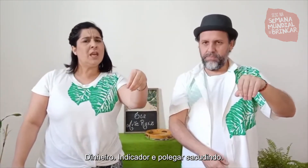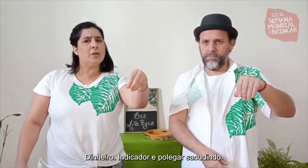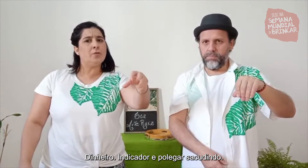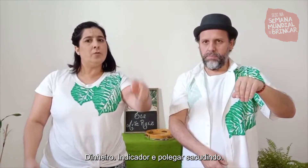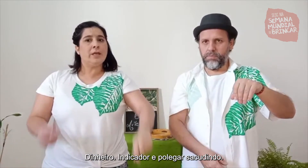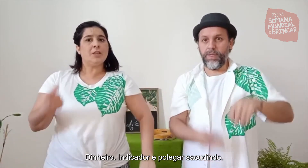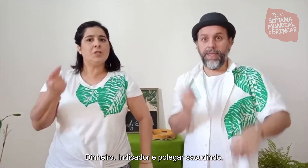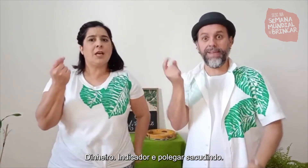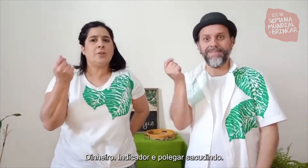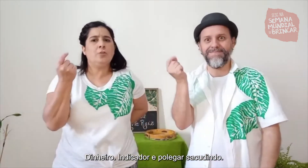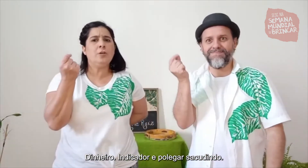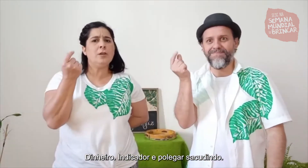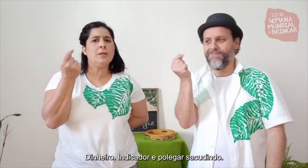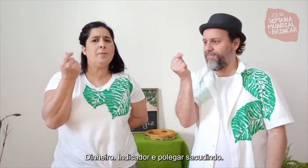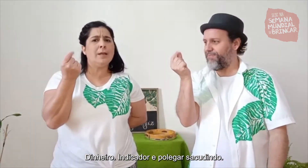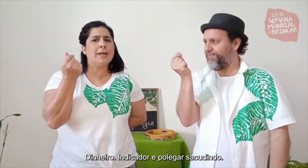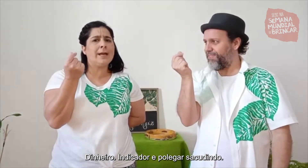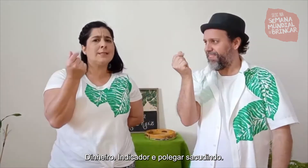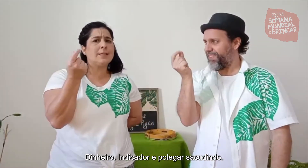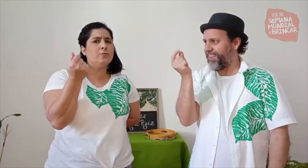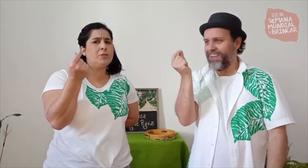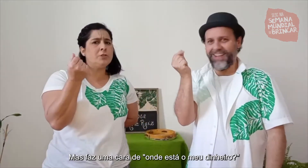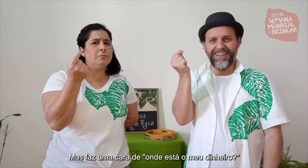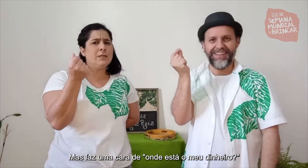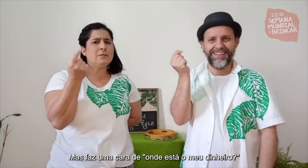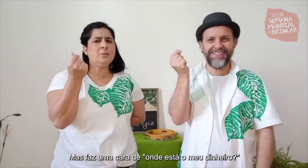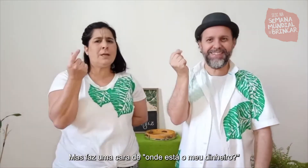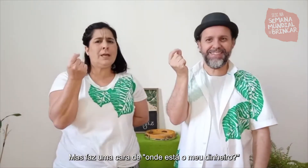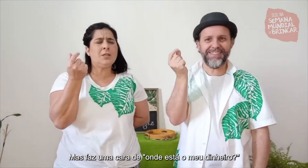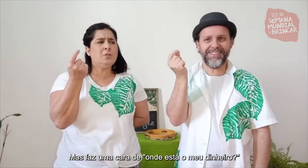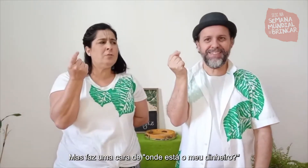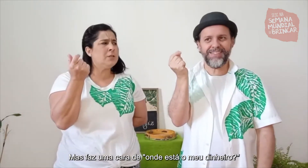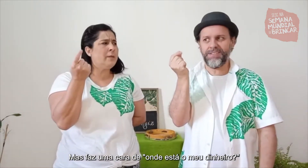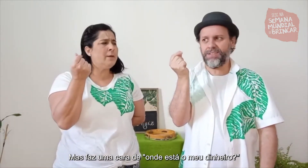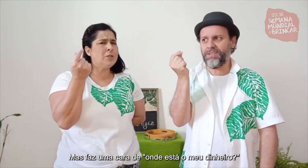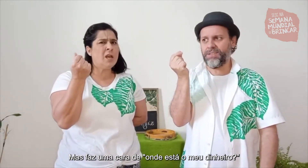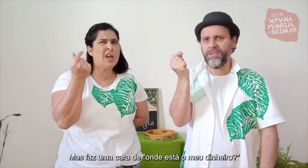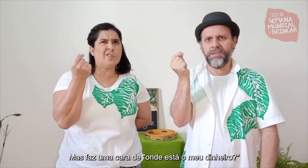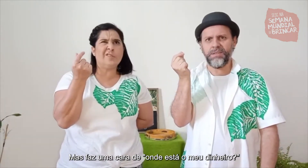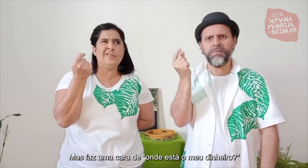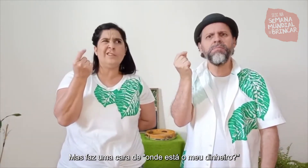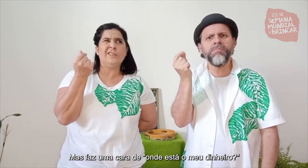Dinheiro, indicador e polegar sacudido. Mas faz uma cara de onde está meu dinheiro?